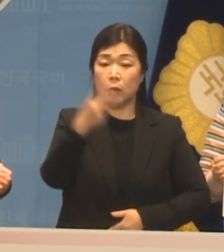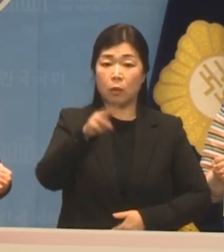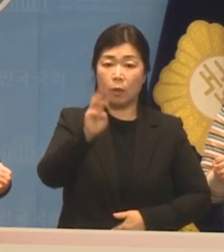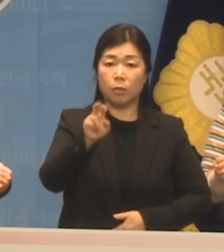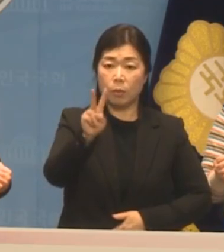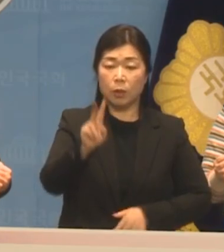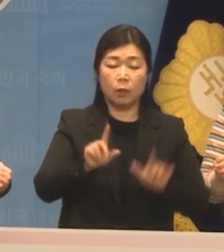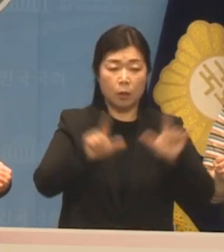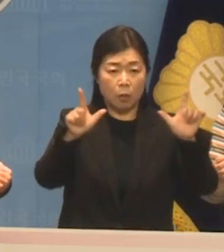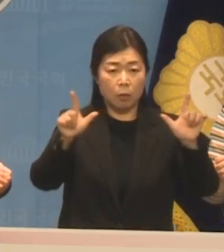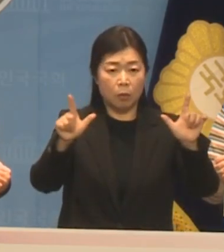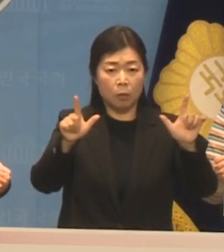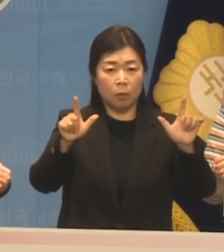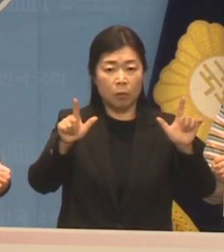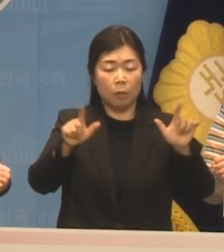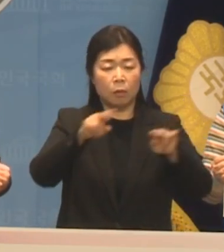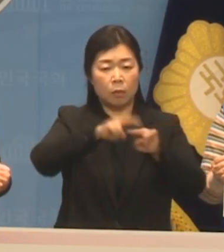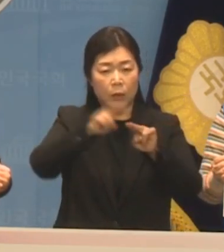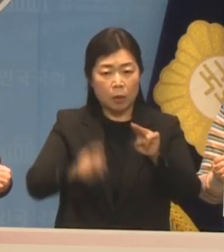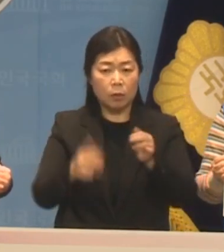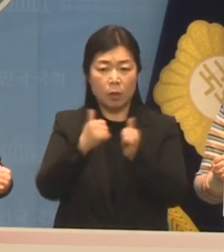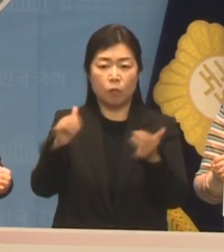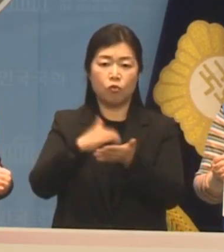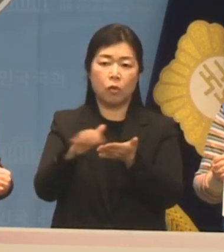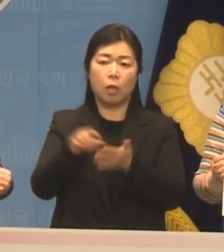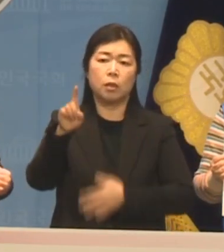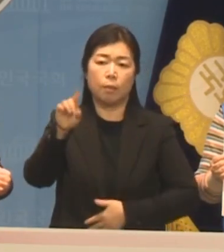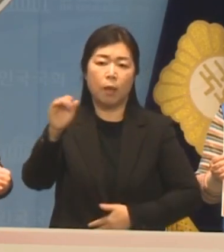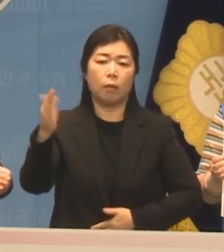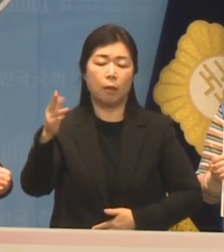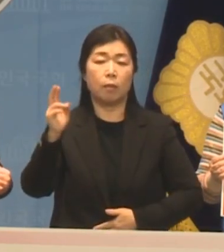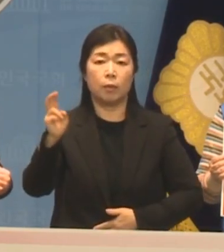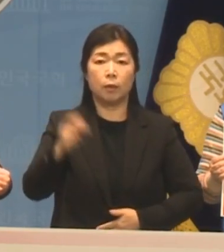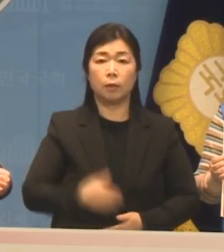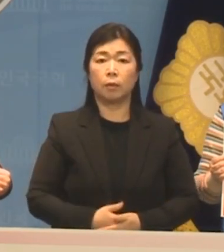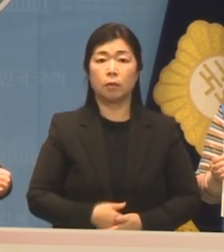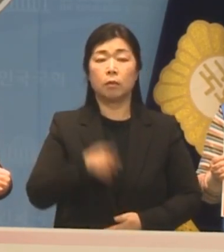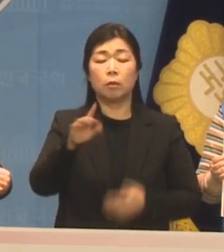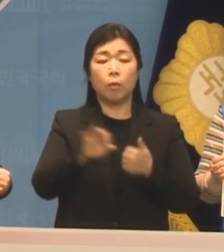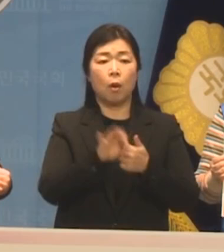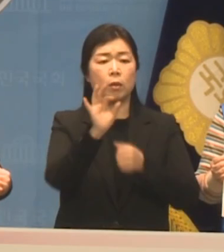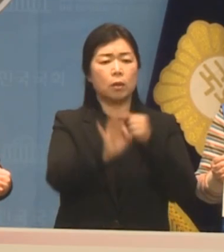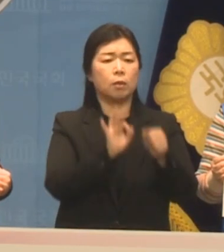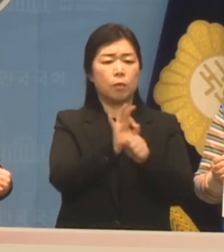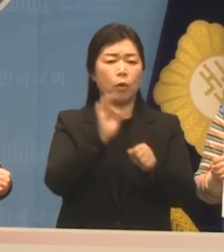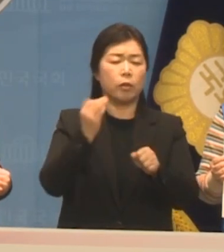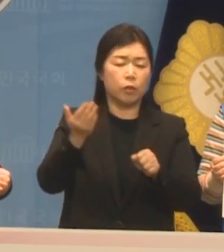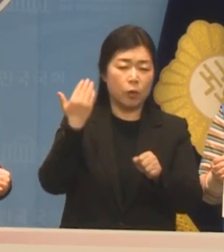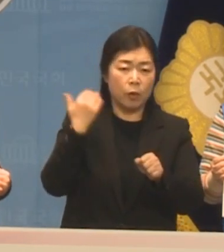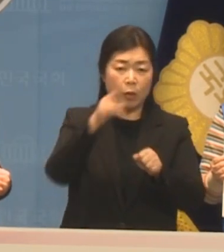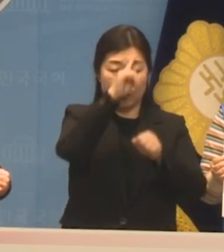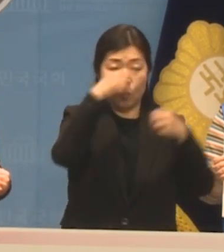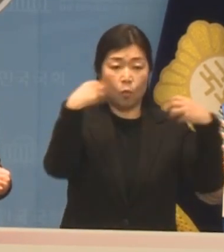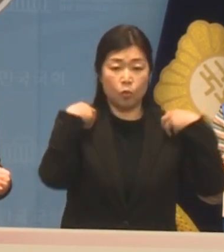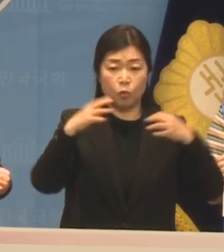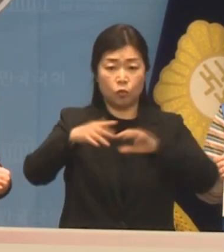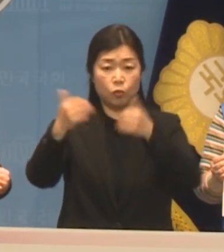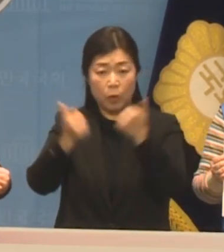이를 것으로 예상하고 있습니다. 이렇게 된 배경에는 10년 전 정부와